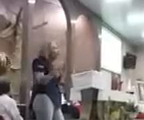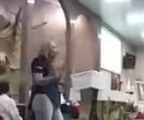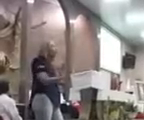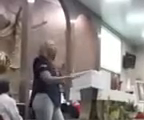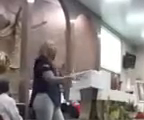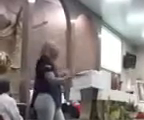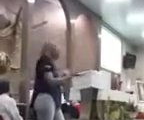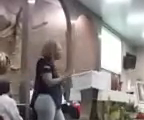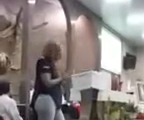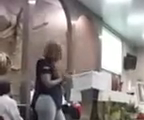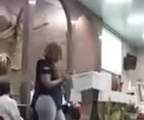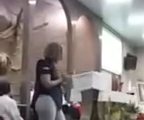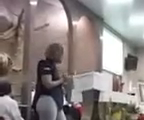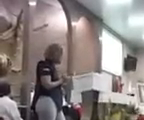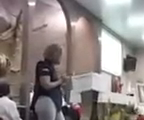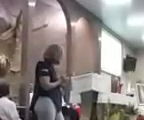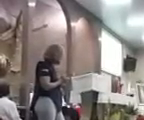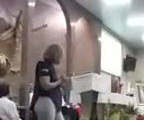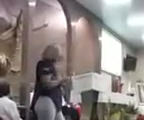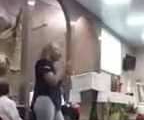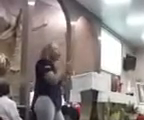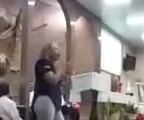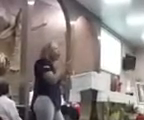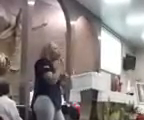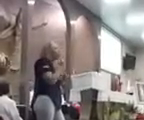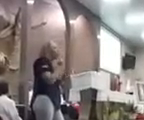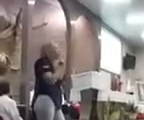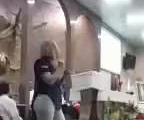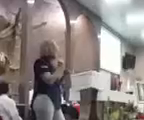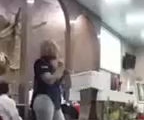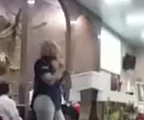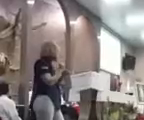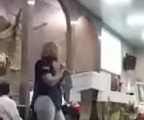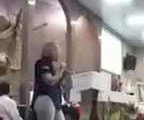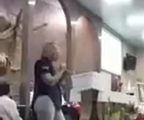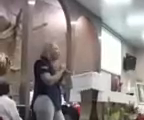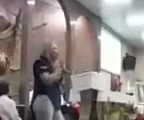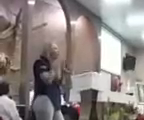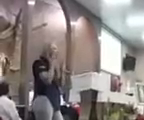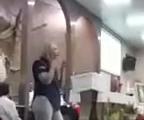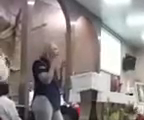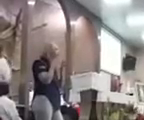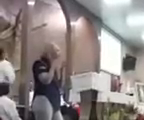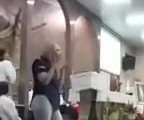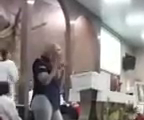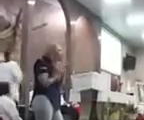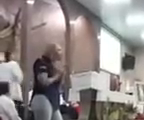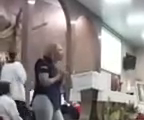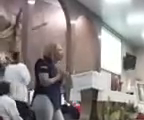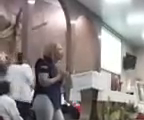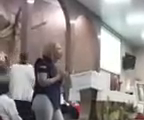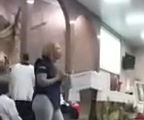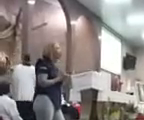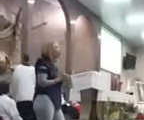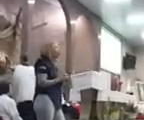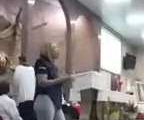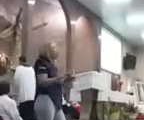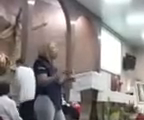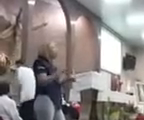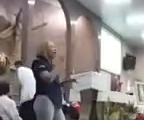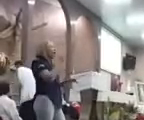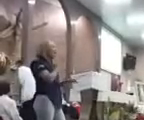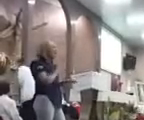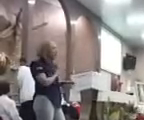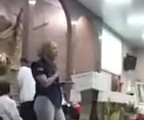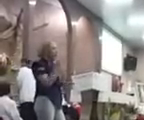criança? Que eu fiz a encenação aqui, cantei com a criança, amar como Jesus amou, sonhar como Jesus